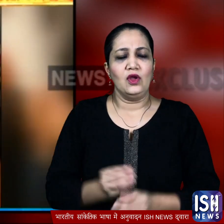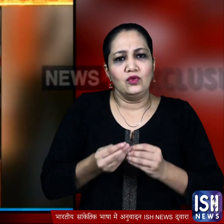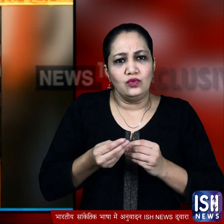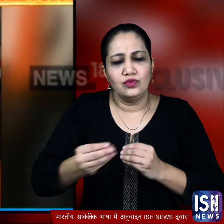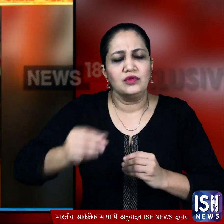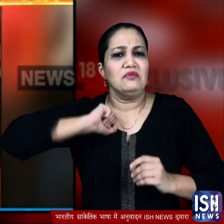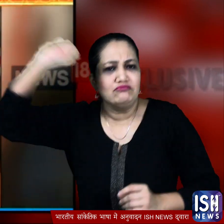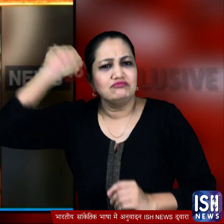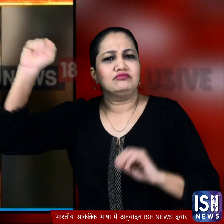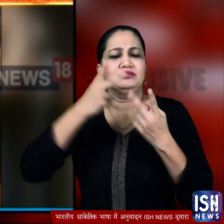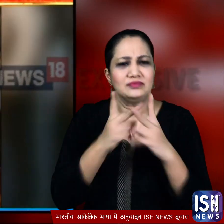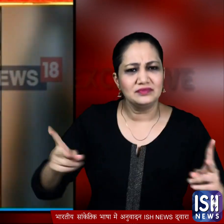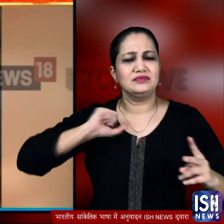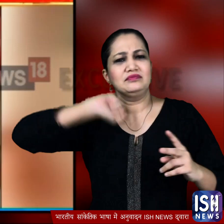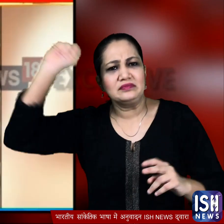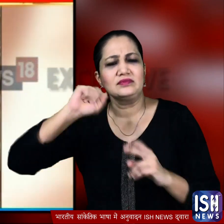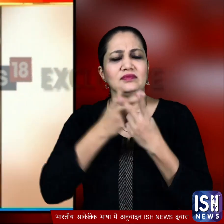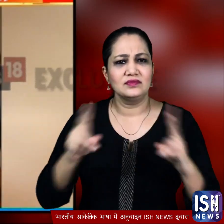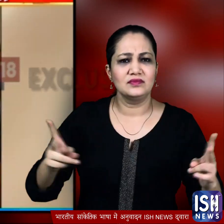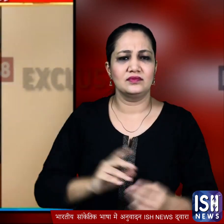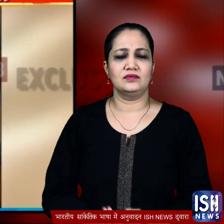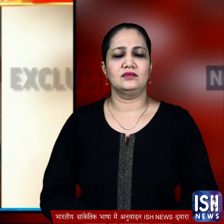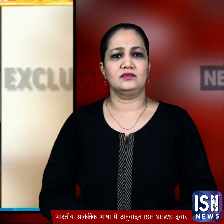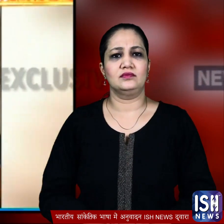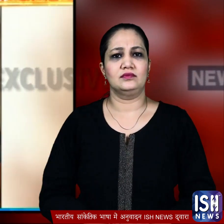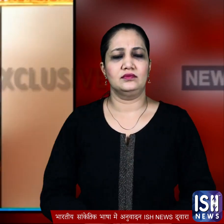जल्द ही वहां नारेबाजी भी शुरू हो गई।